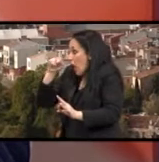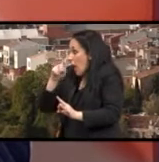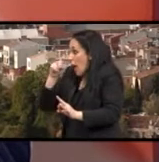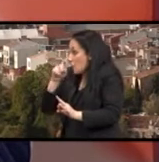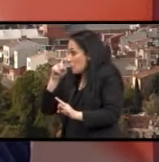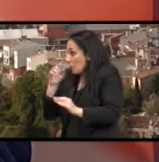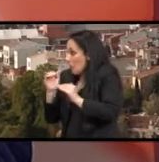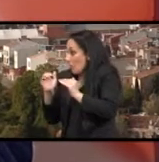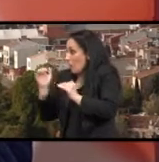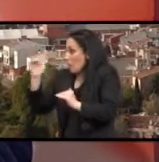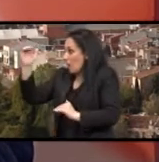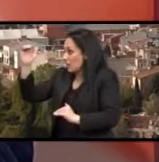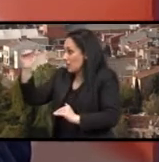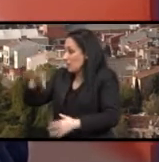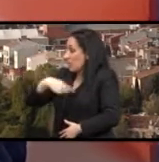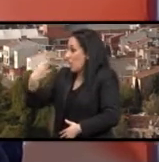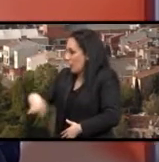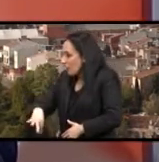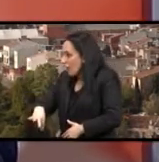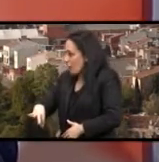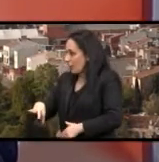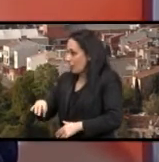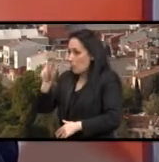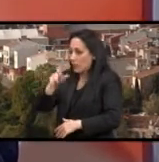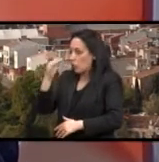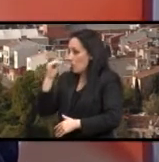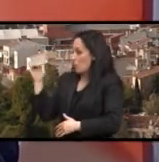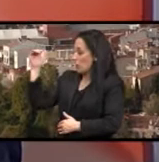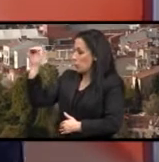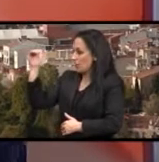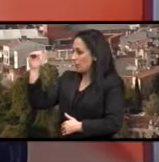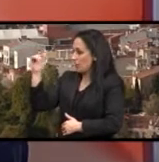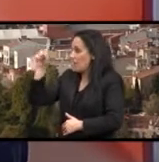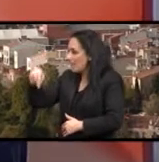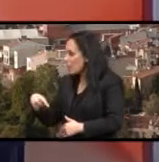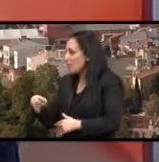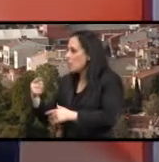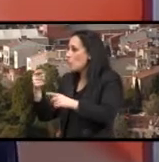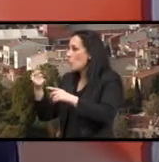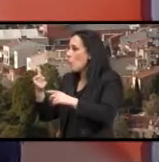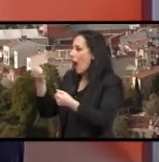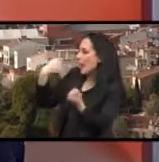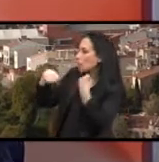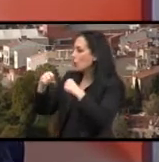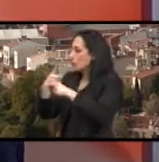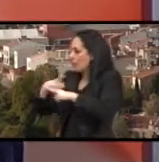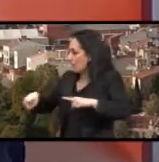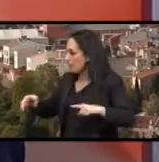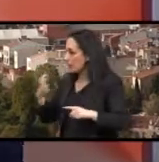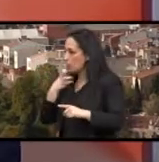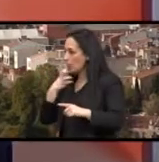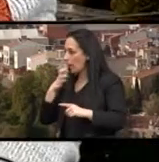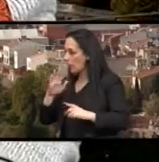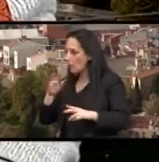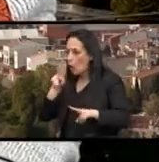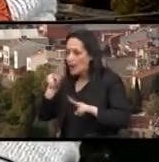Anem envellint i les nostres capacitats, i de tota la gent gran, suposo que les reflexes no són els mateixos, les reaccions no són les mateixes,